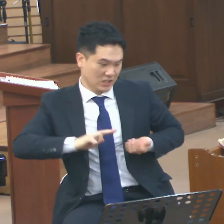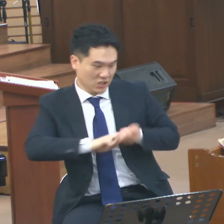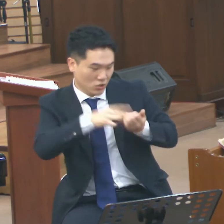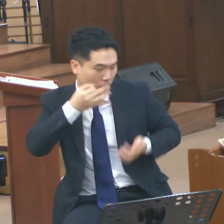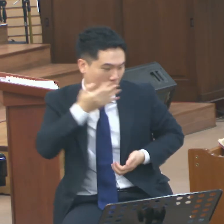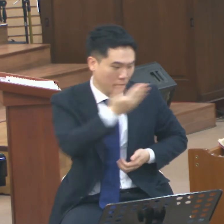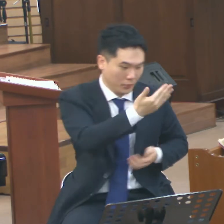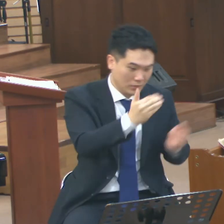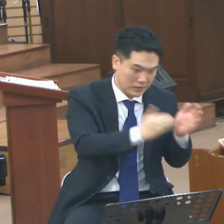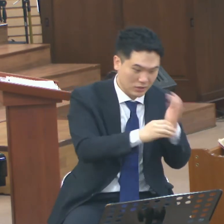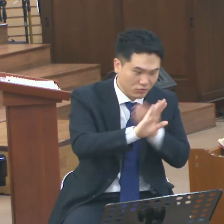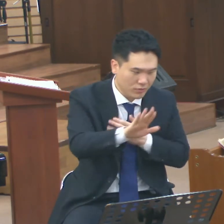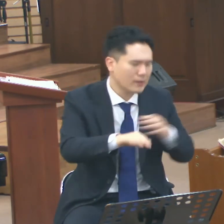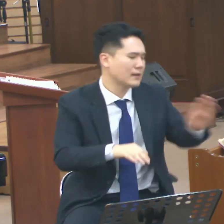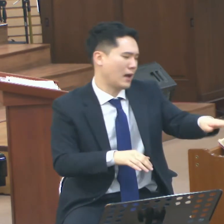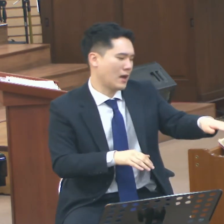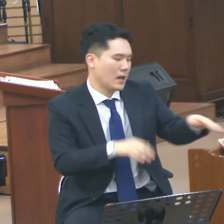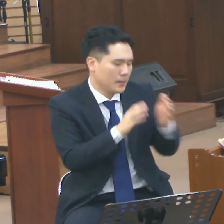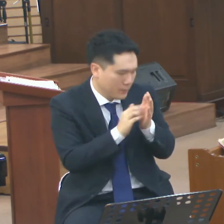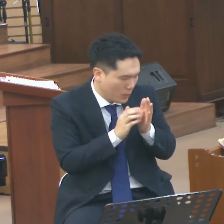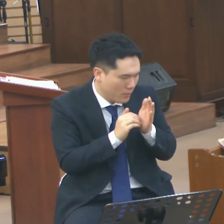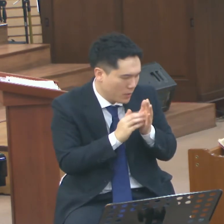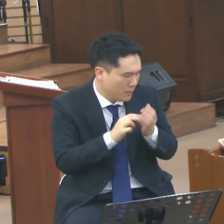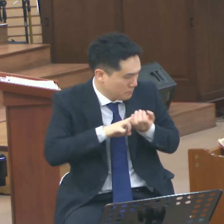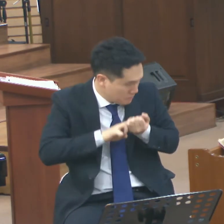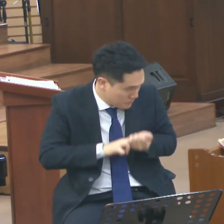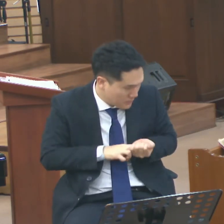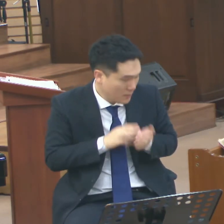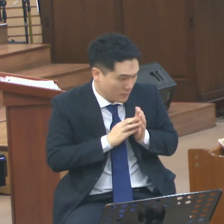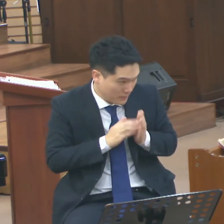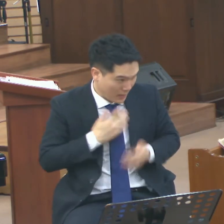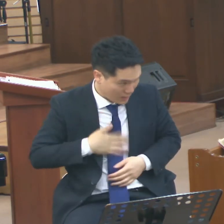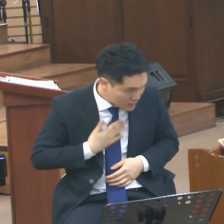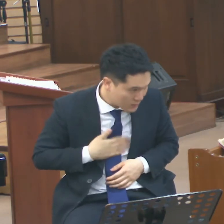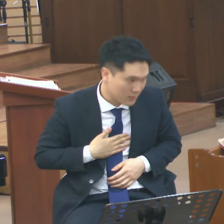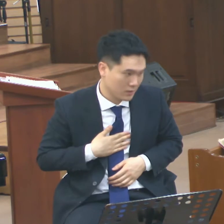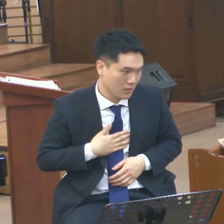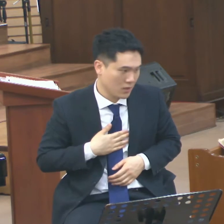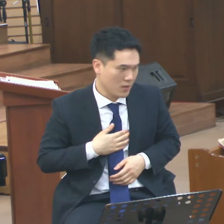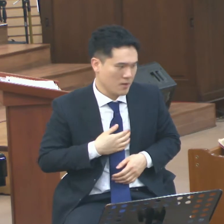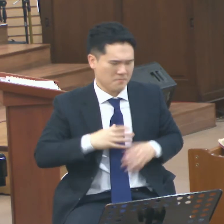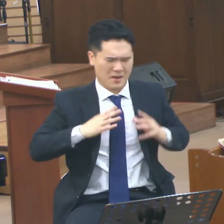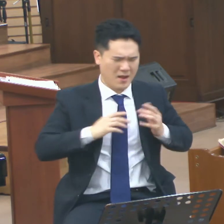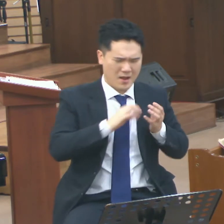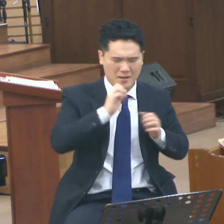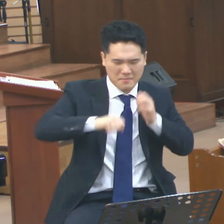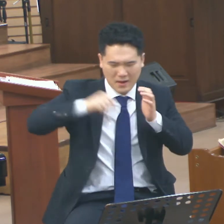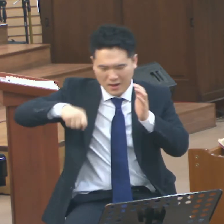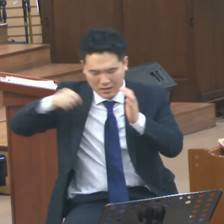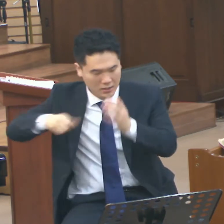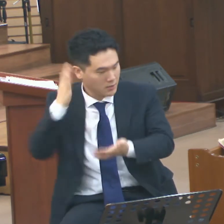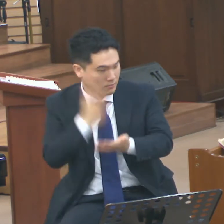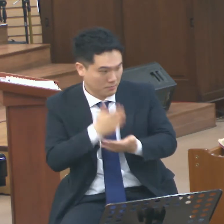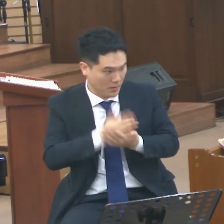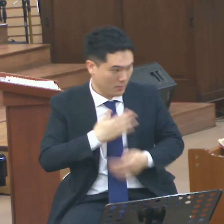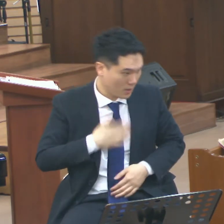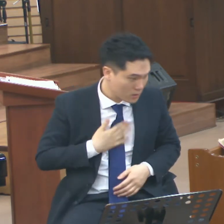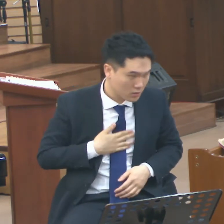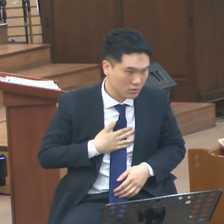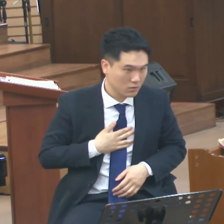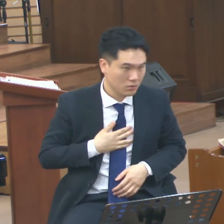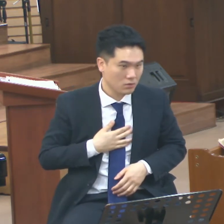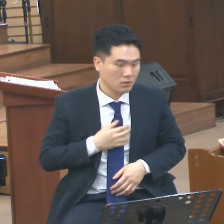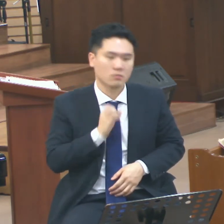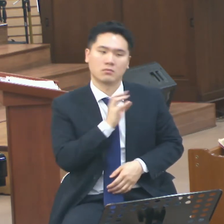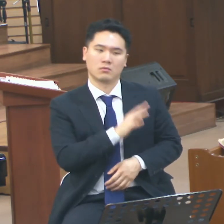많아요. 예수님은 막 사람들 이렇게 드러내고 사람들 알아주고 그런 걸 즐기는 분이 전혀 아니에요. 근데 동생들이 그렇게 얘기한